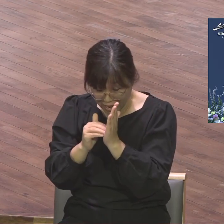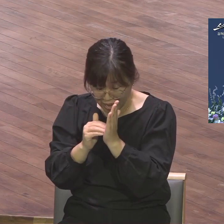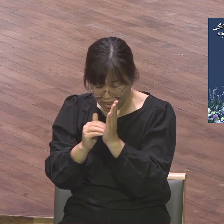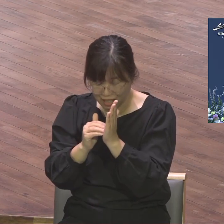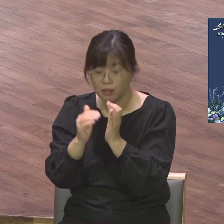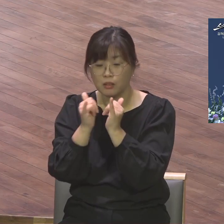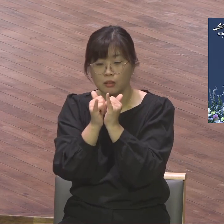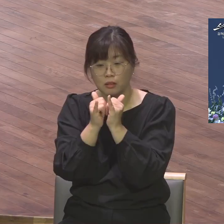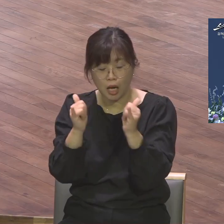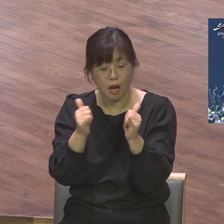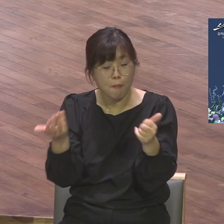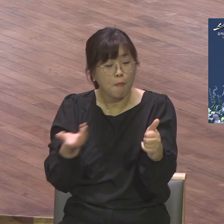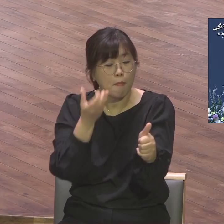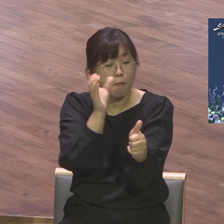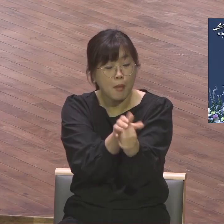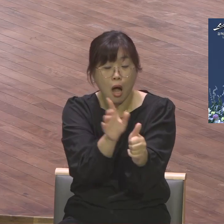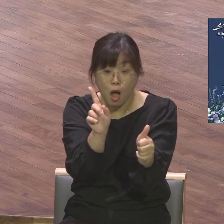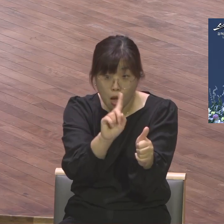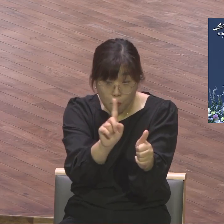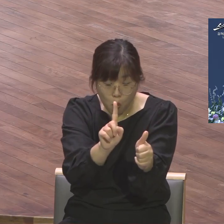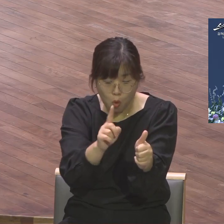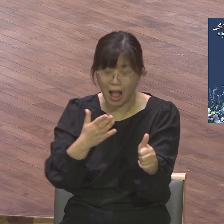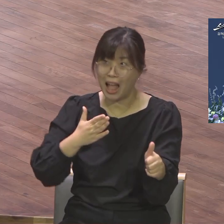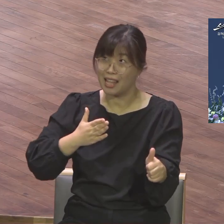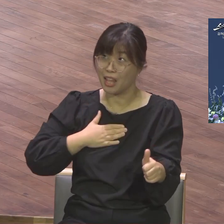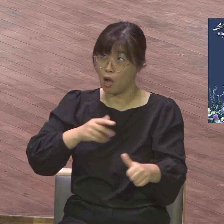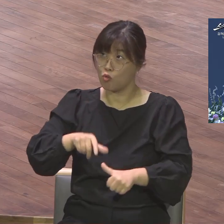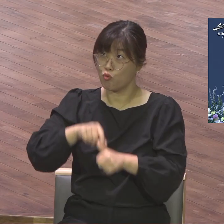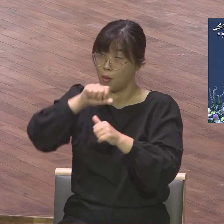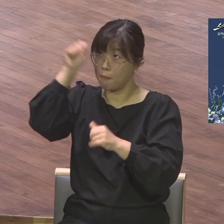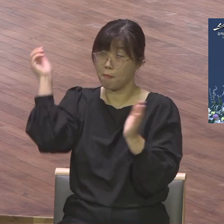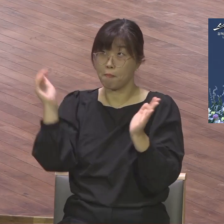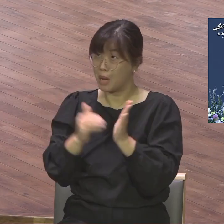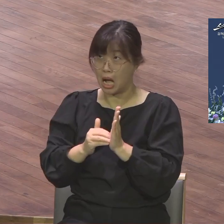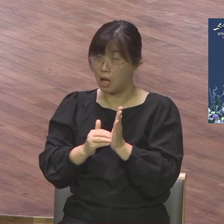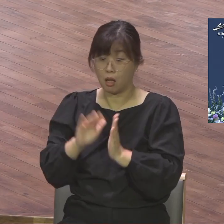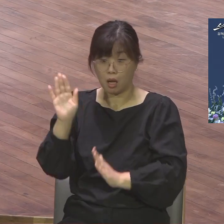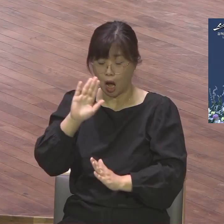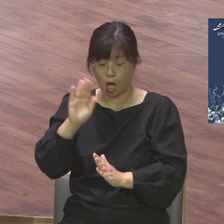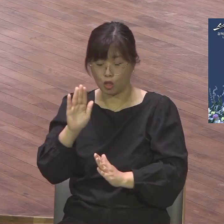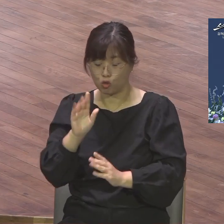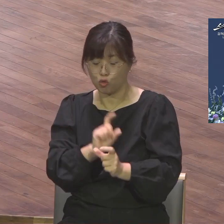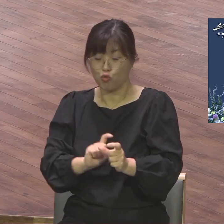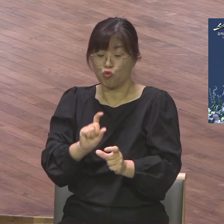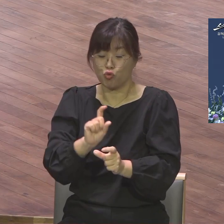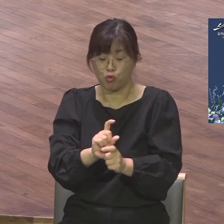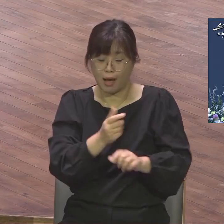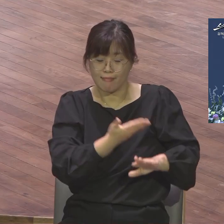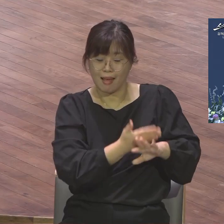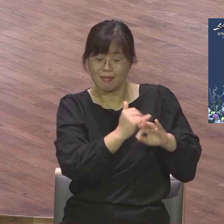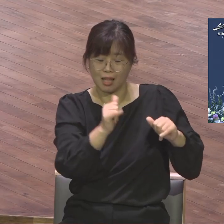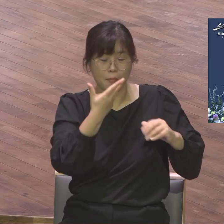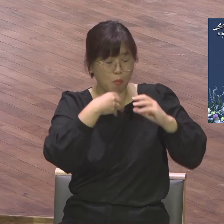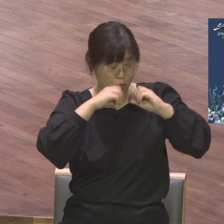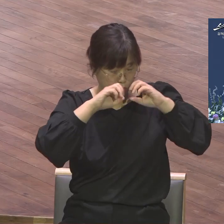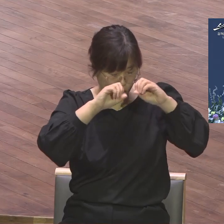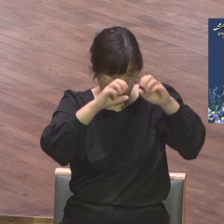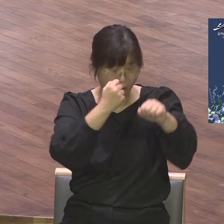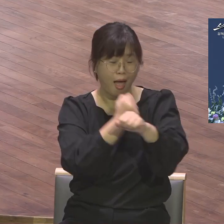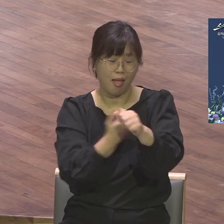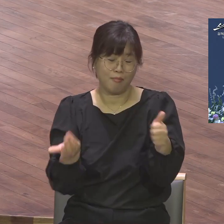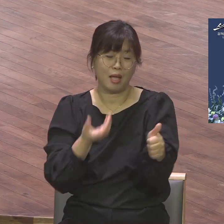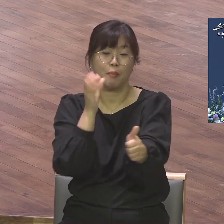사실을 강조를 하고 있어요. 오늘 본문을 통해서 우리는 언약 공동체인 교회 모습이 어떠해야 되는지 답을 얻어야